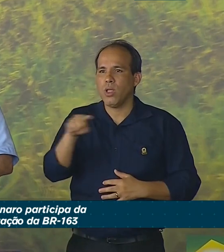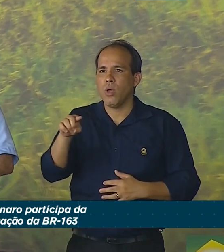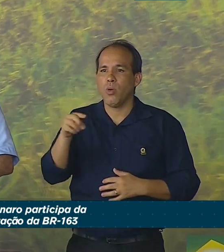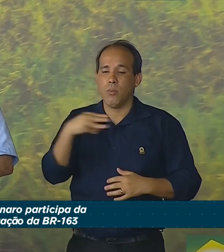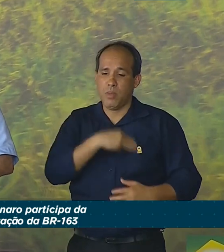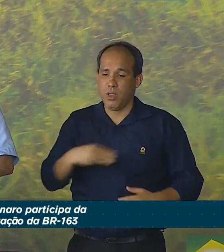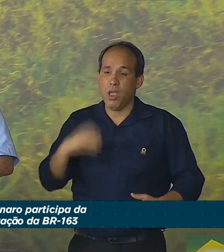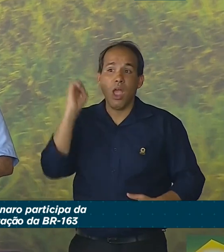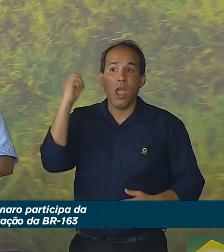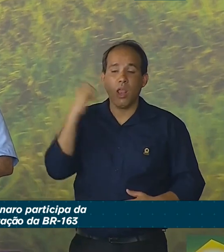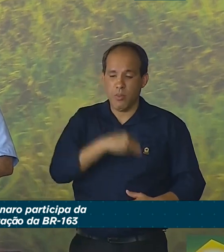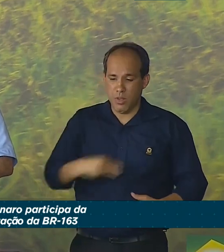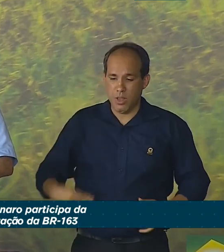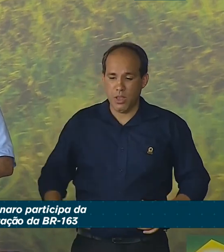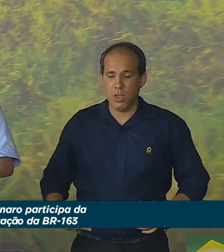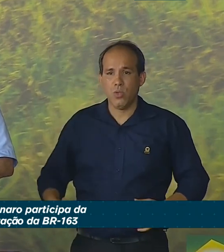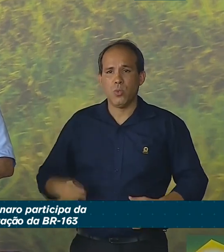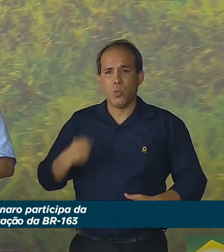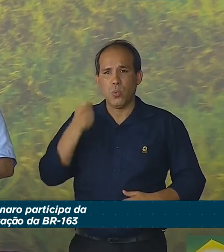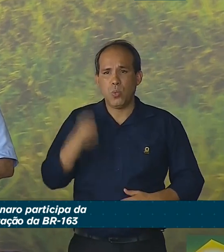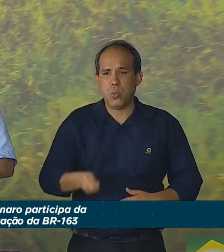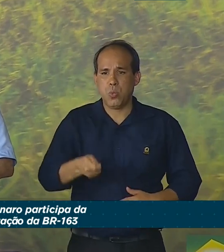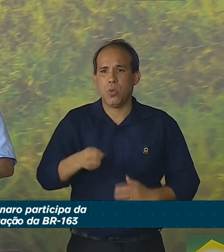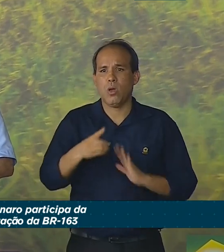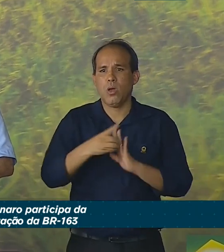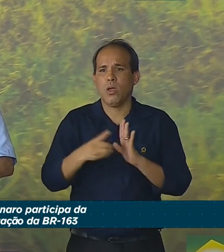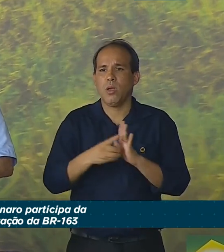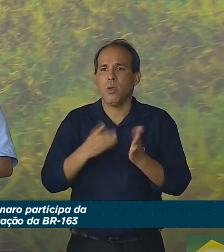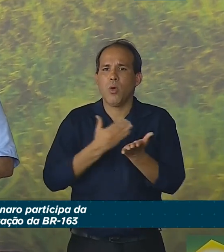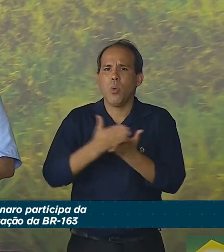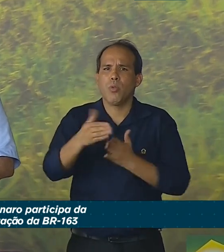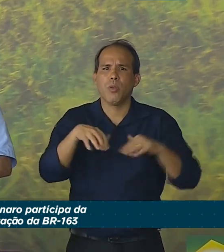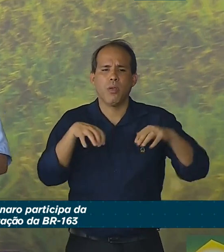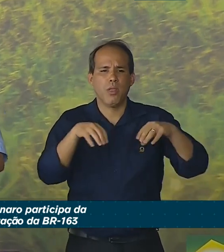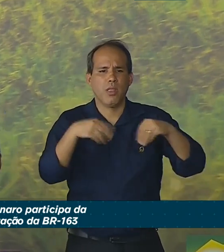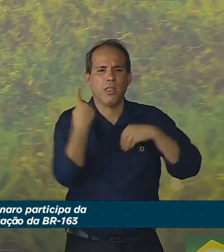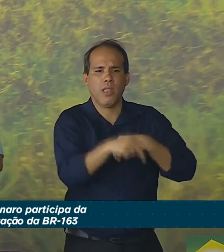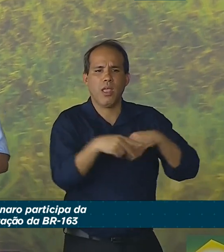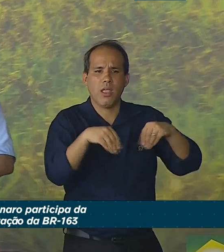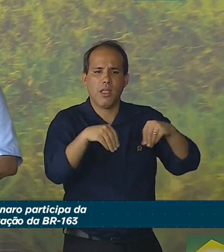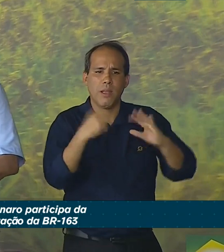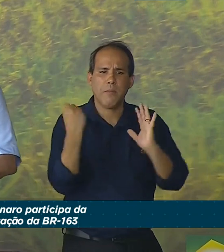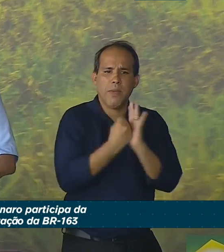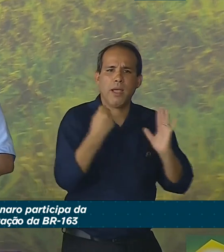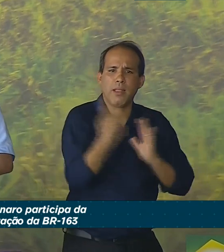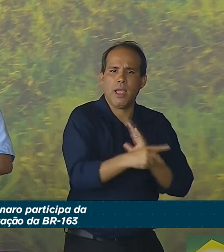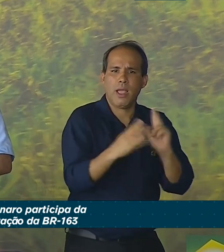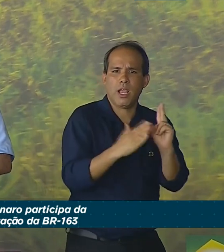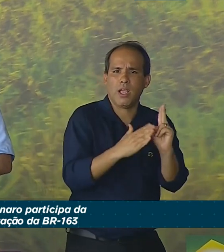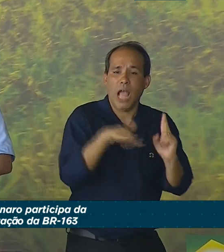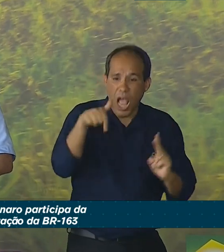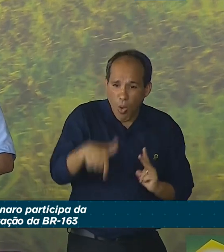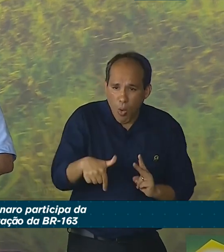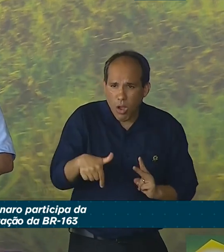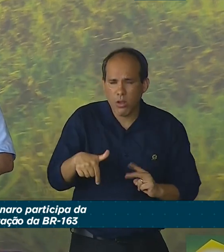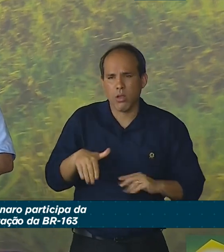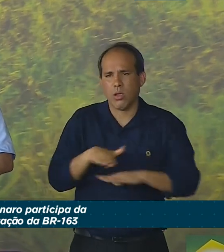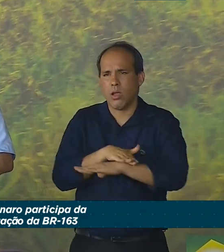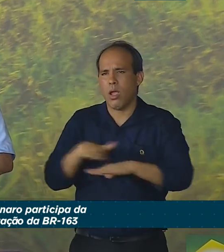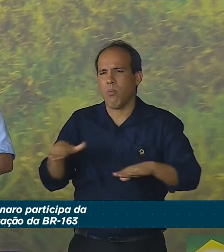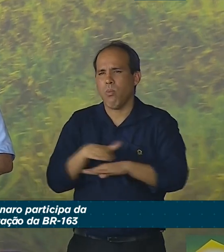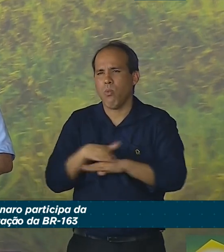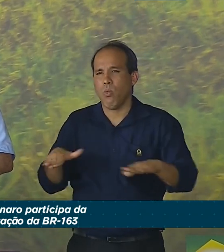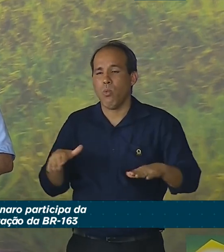atrás, tinha baixado uma portaria dando início à demarcação de uma terra. Isso não tem mais, porque